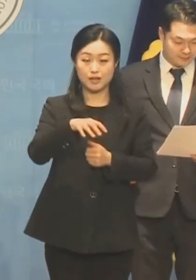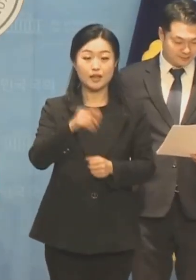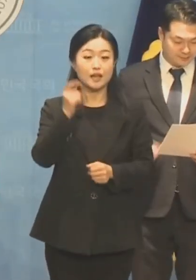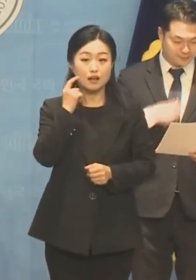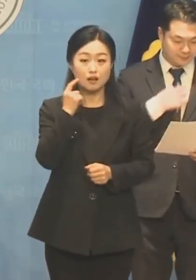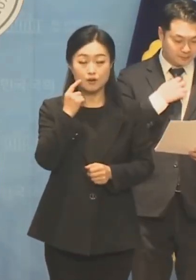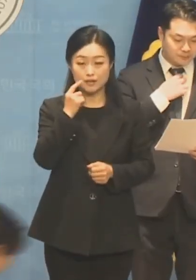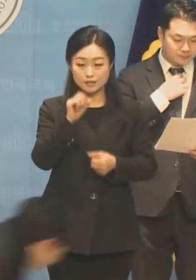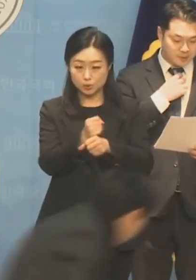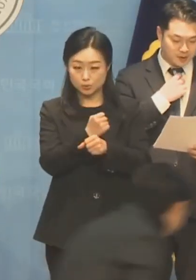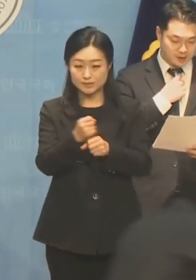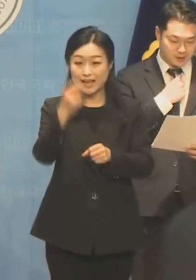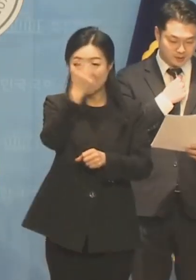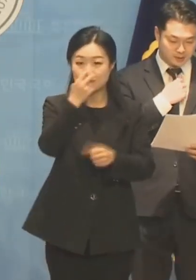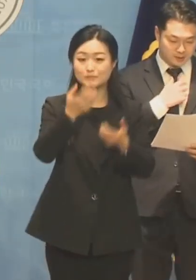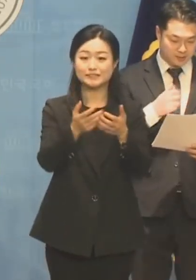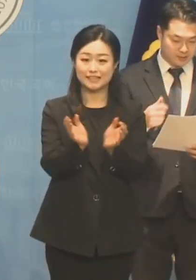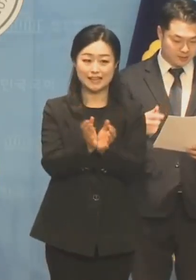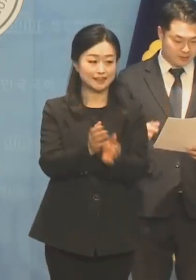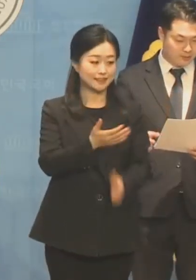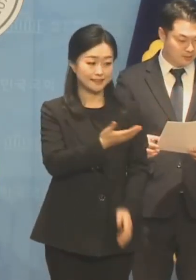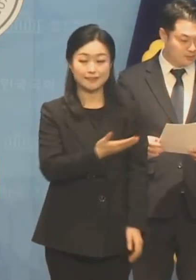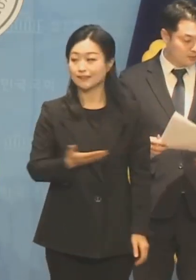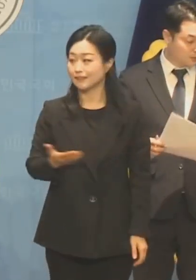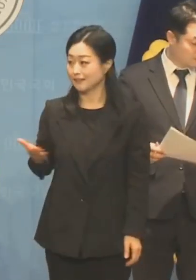오늘 저희가